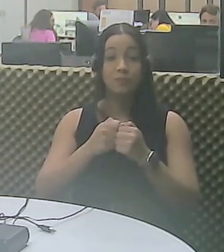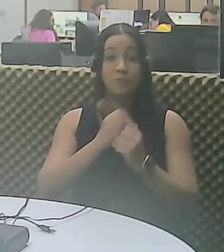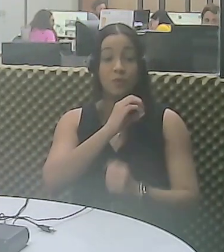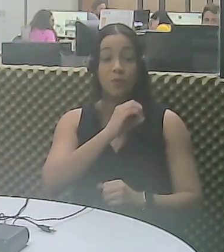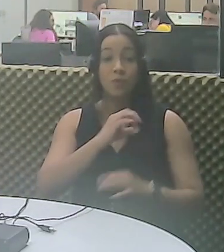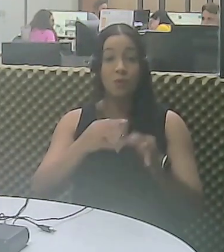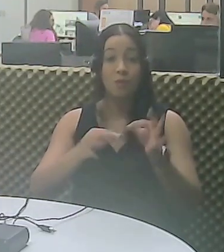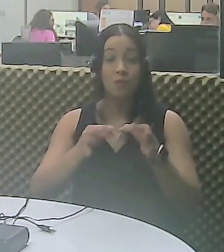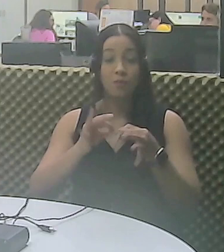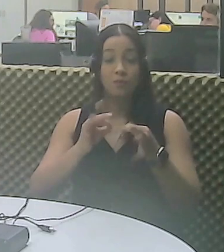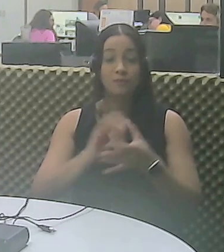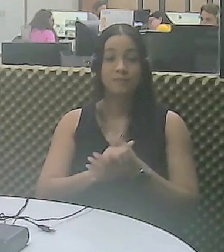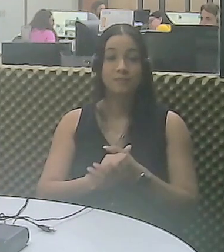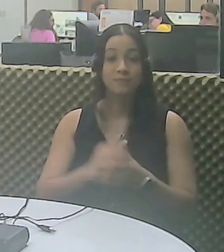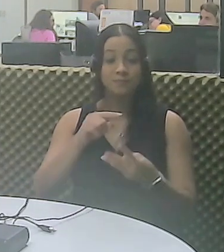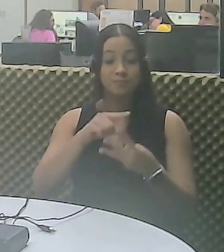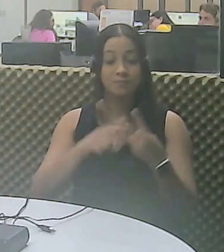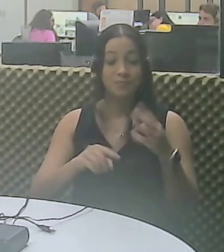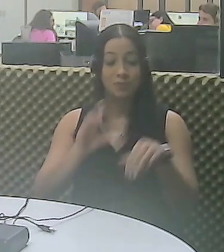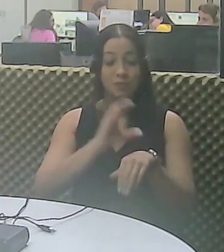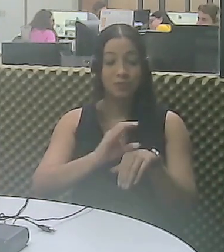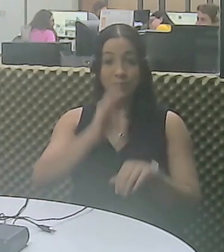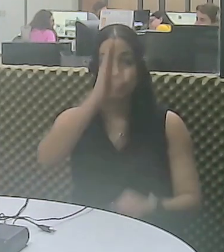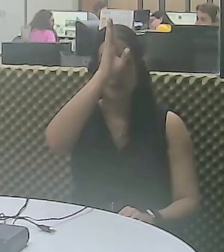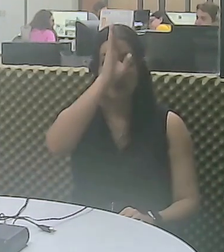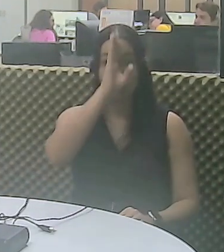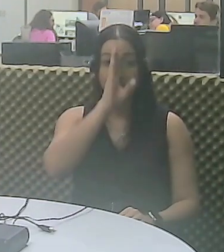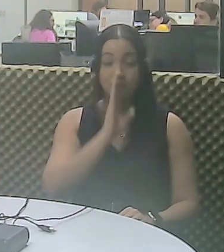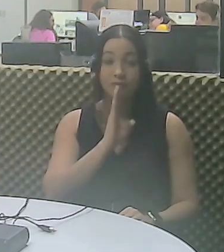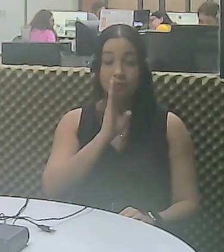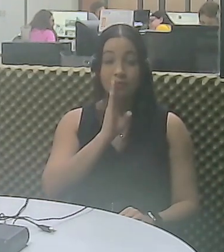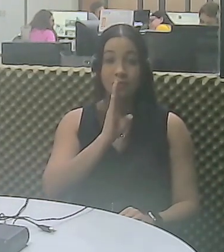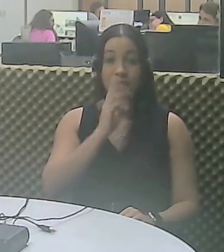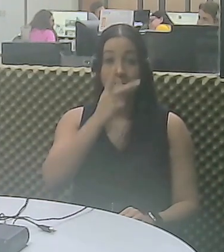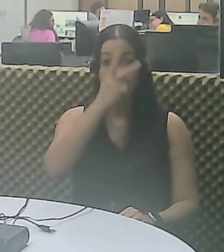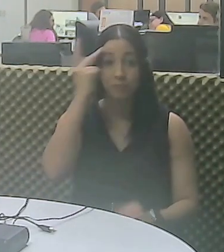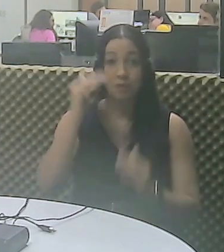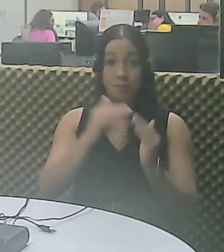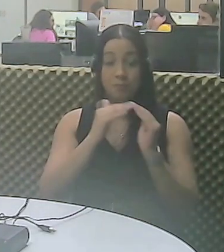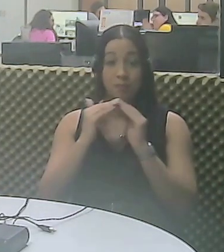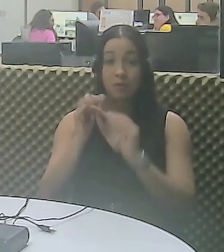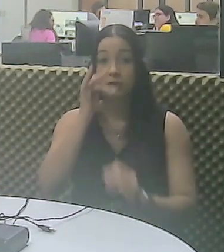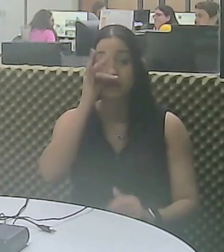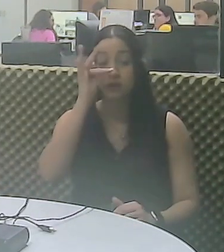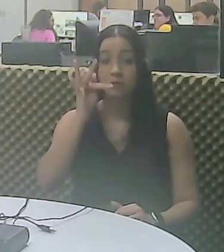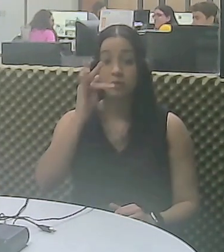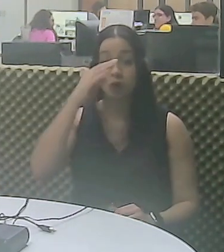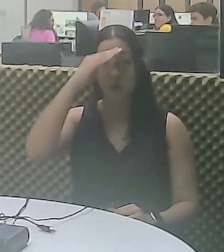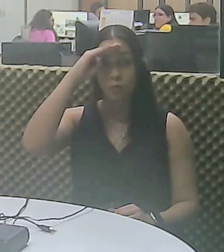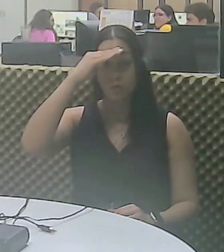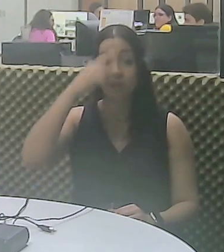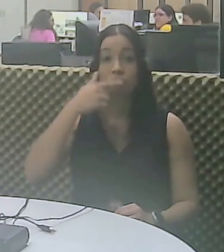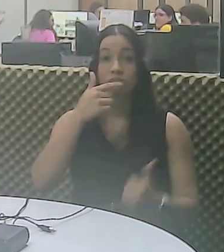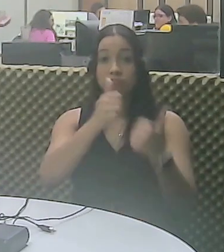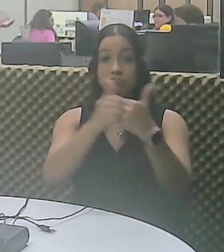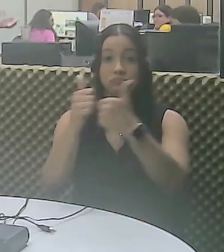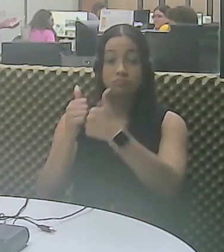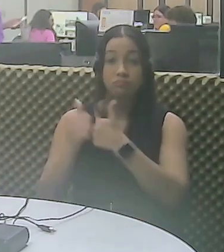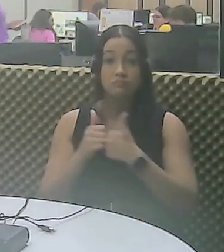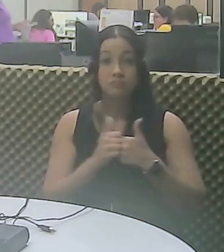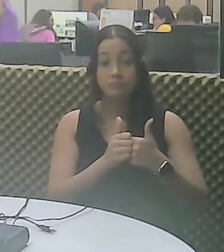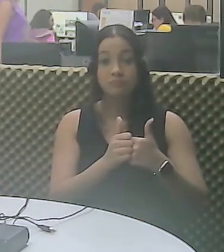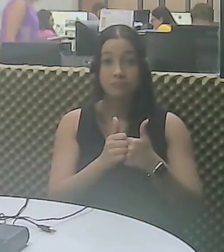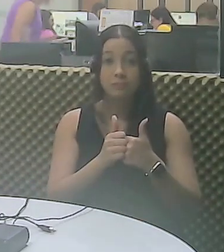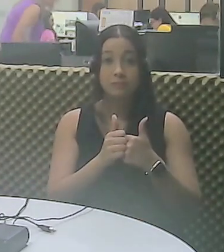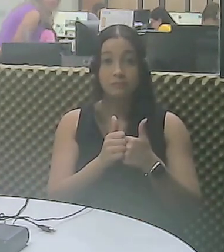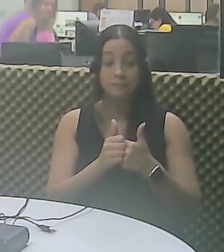Ofício. As três capacitações são gratuitas e voltadas para quem reside no bairro Jardim Holanda e região. Para se